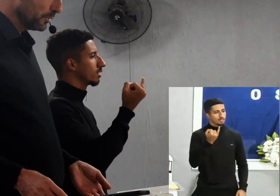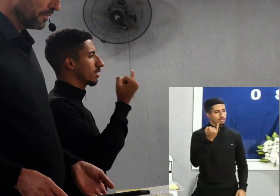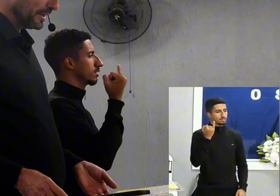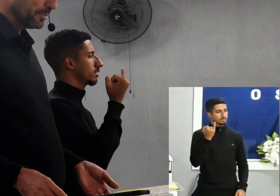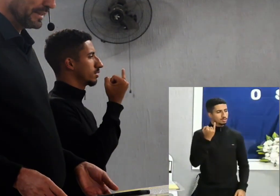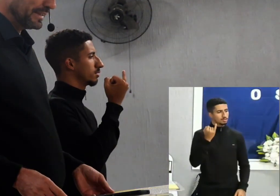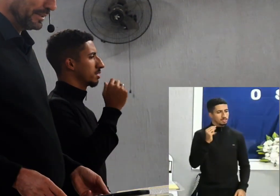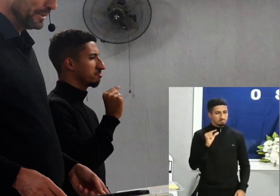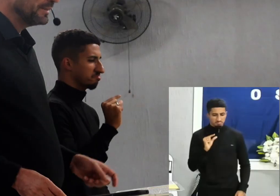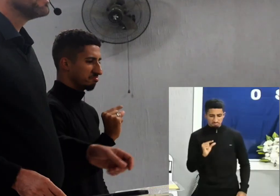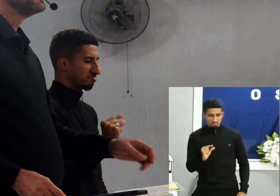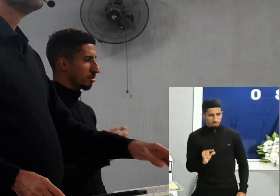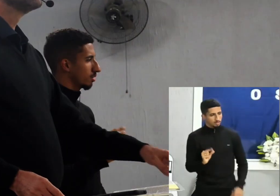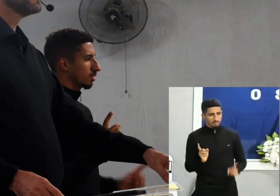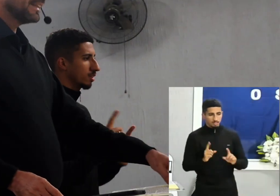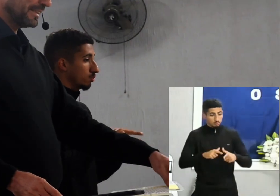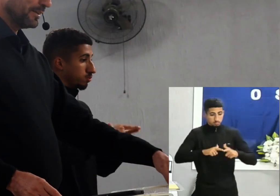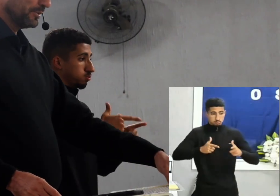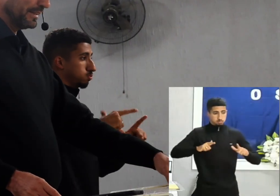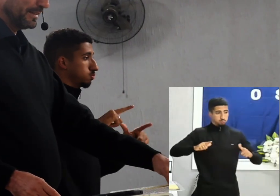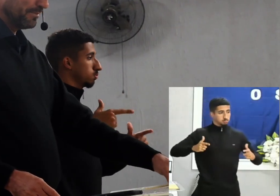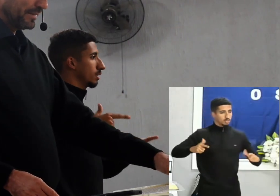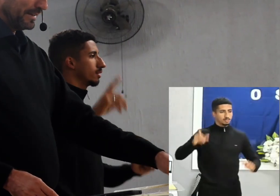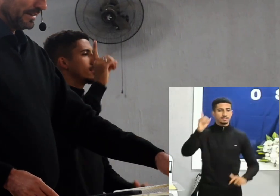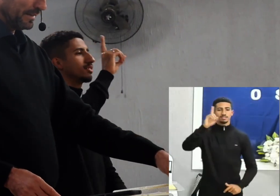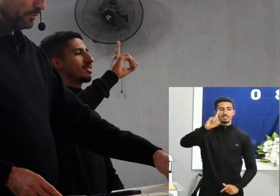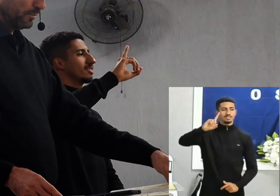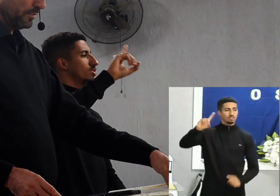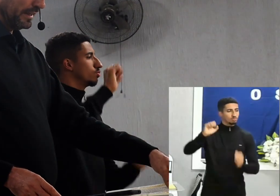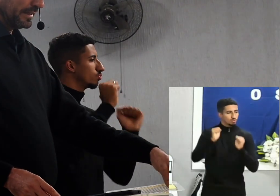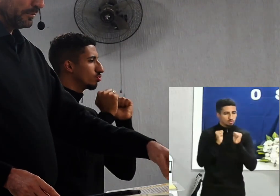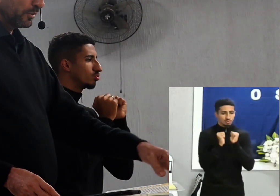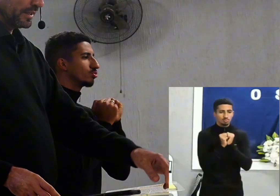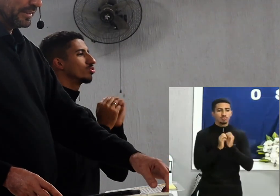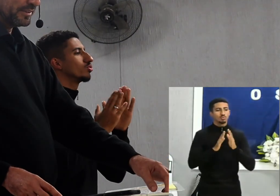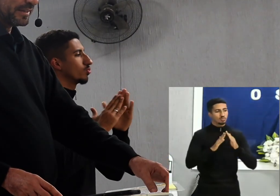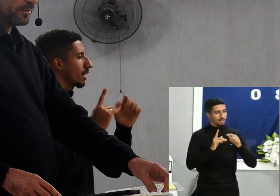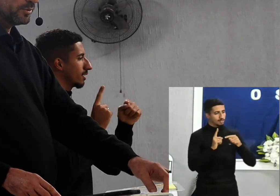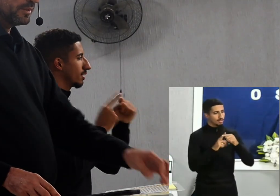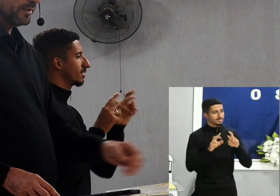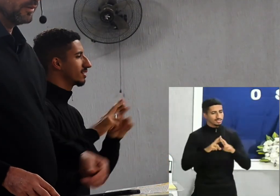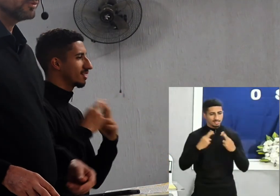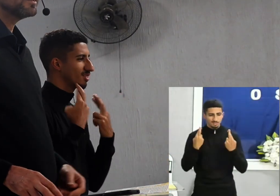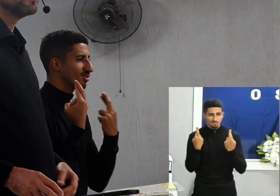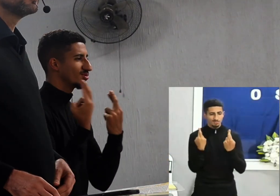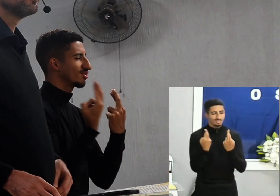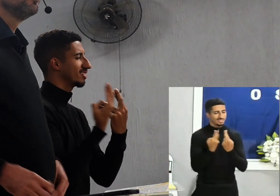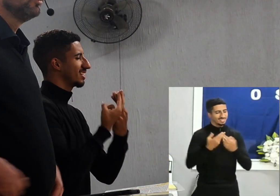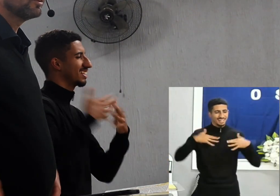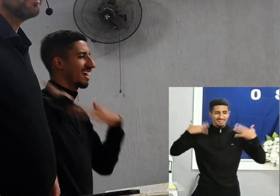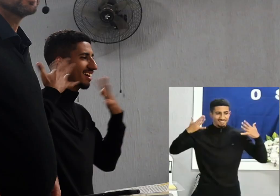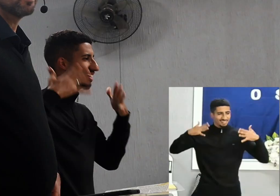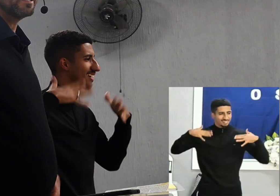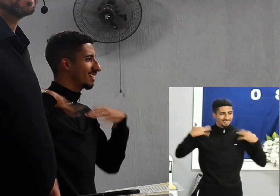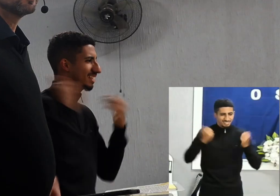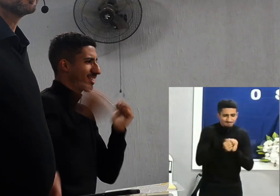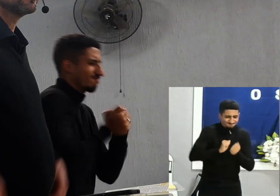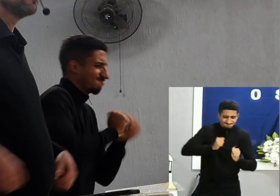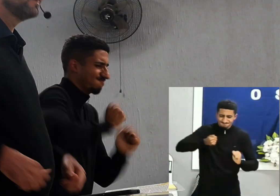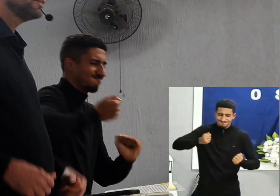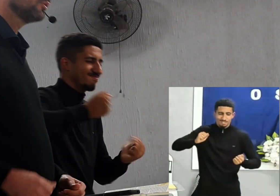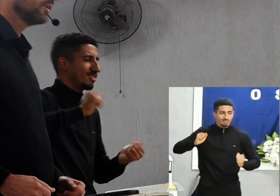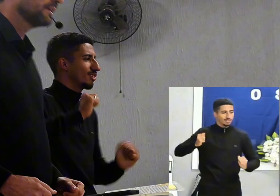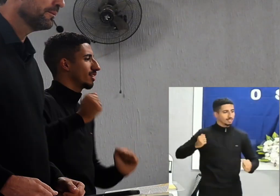coisa. Deus se faz presente, né, na igreja reunida, e é uma alegria muito grande estar aqui com os irmãos, né? Temos sido muito